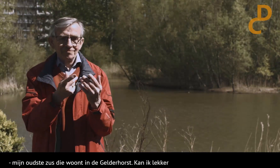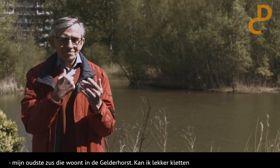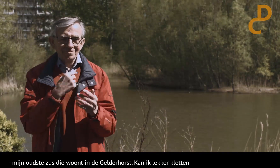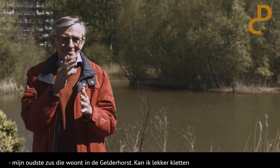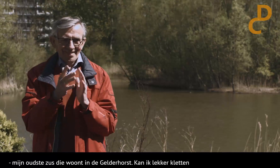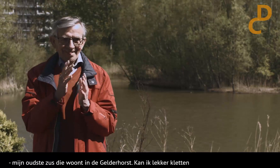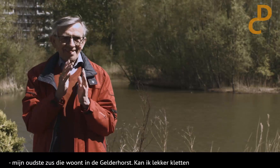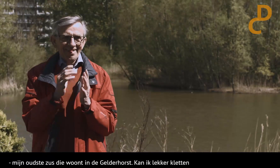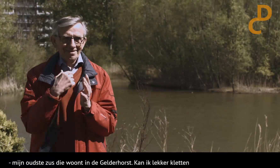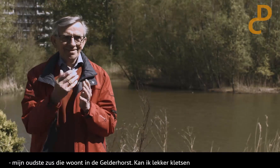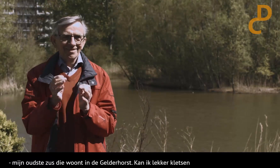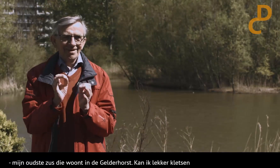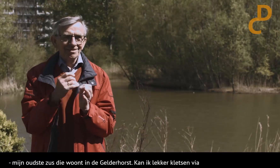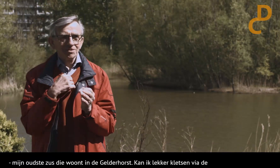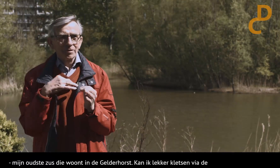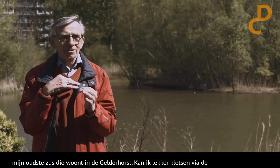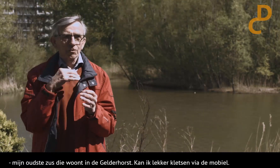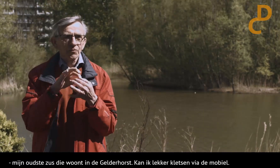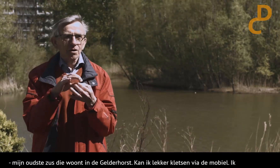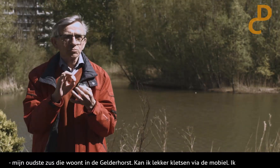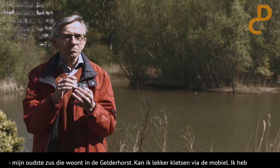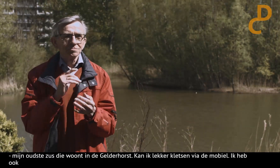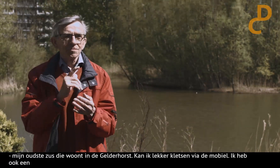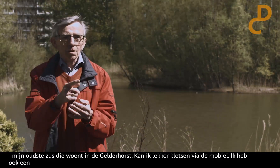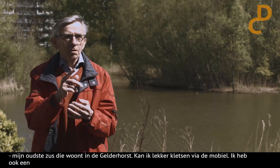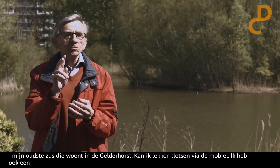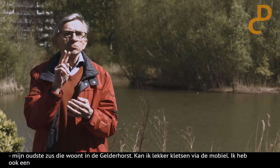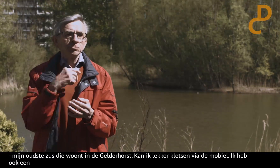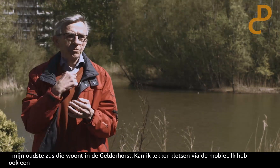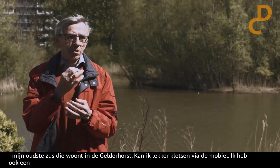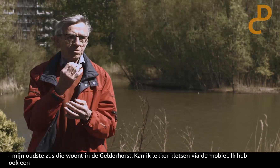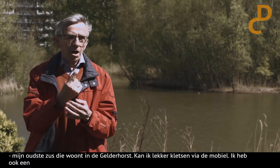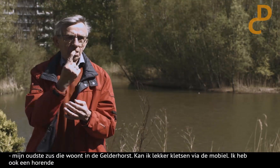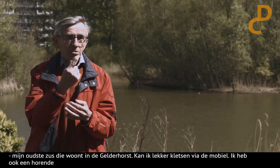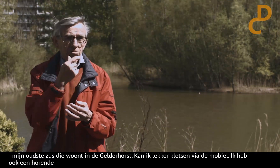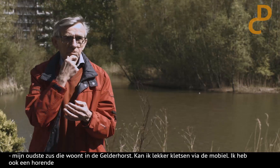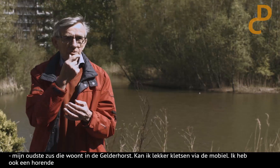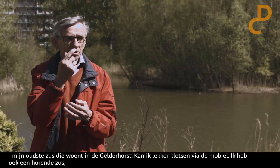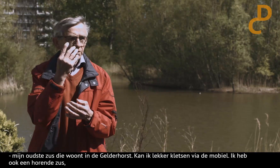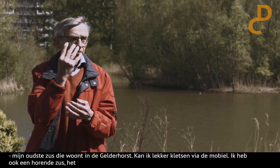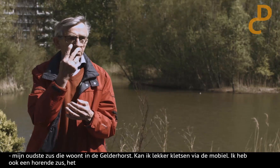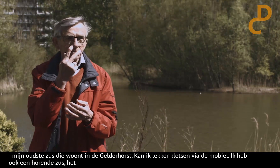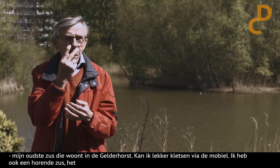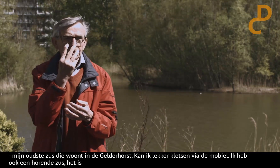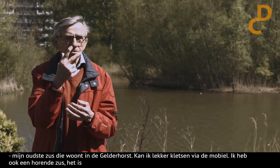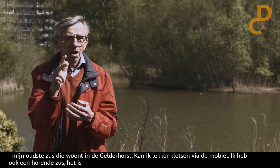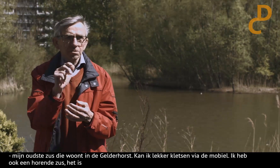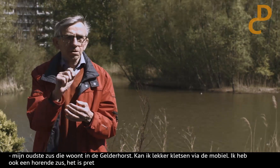mijn dove zus lekker kletsen. Ja, het is altijd wel prettig om contact te houden met elkaar. En ja, mijn zus is